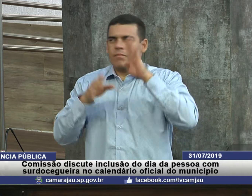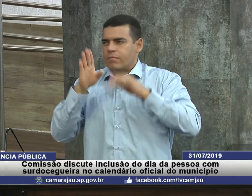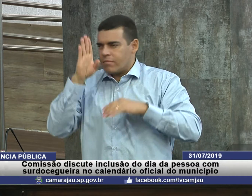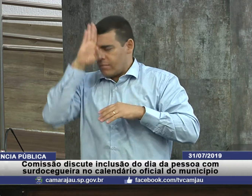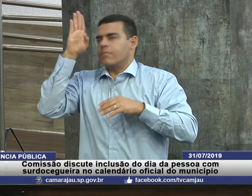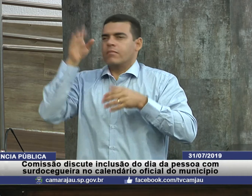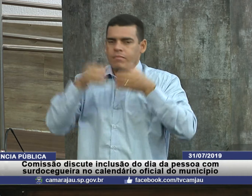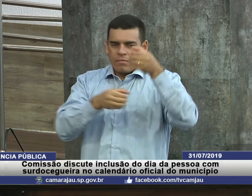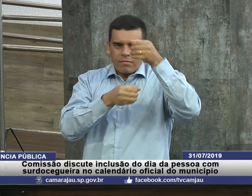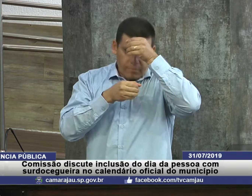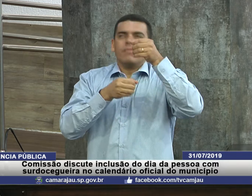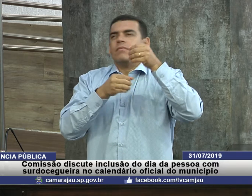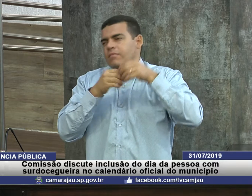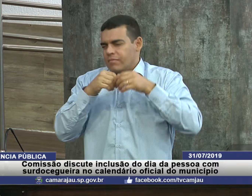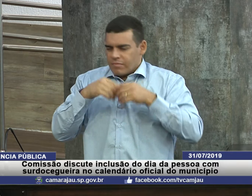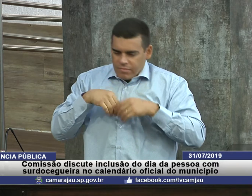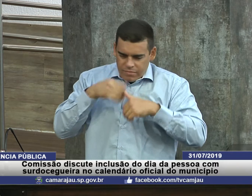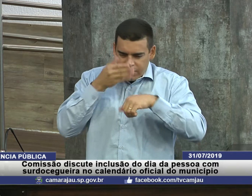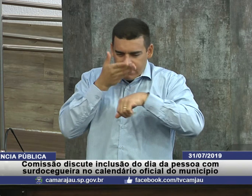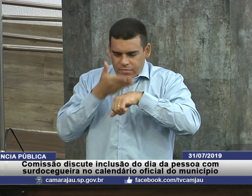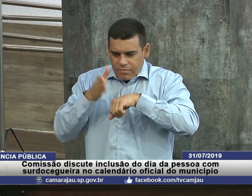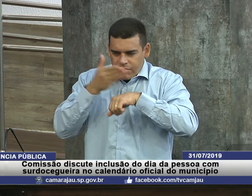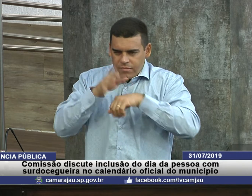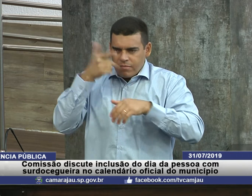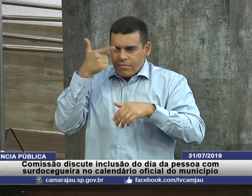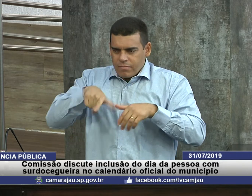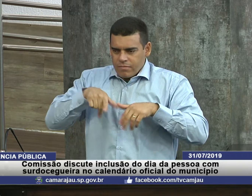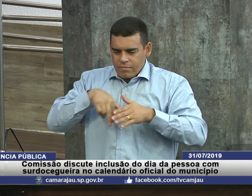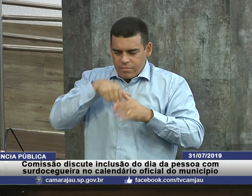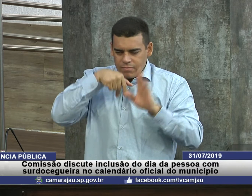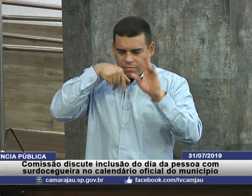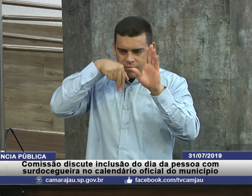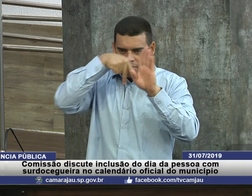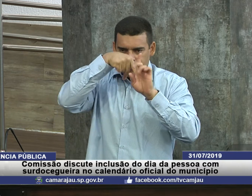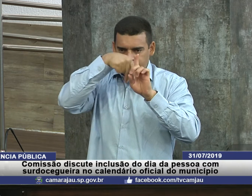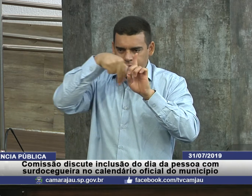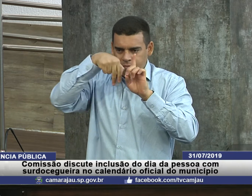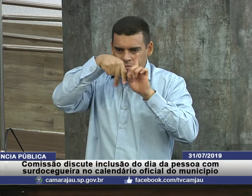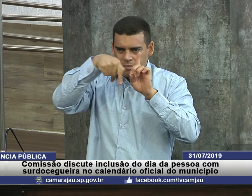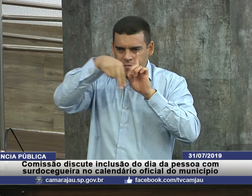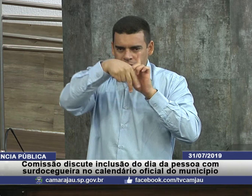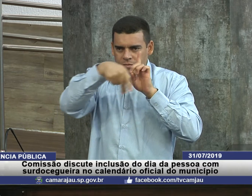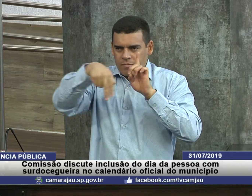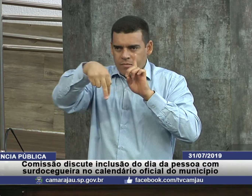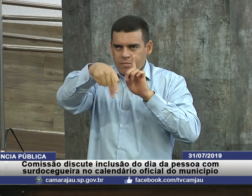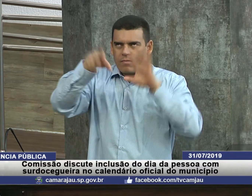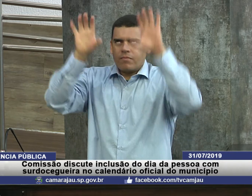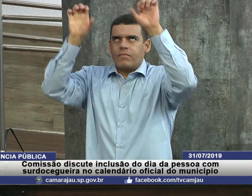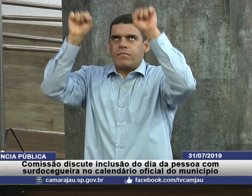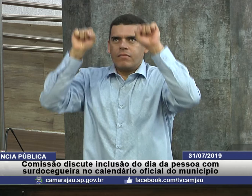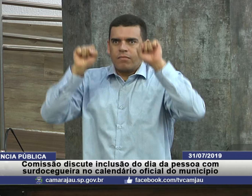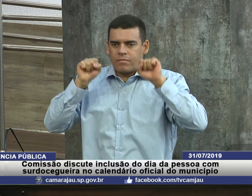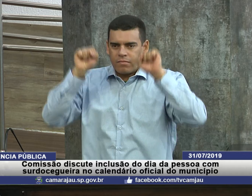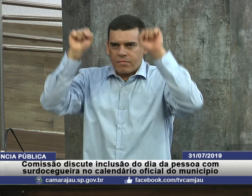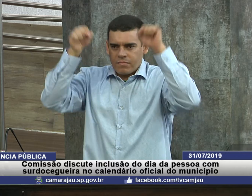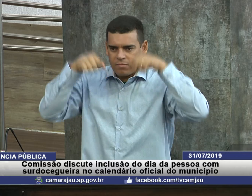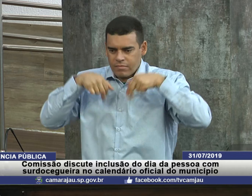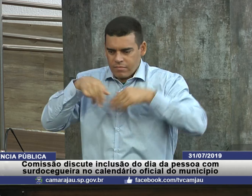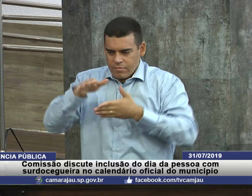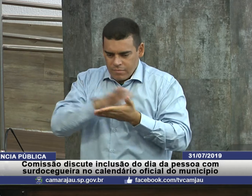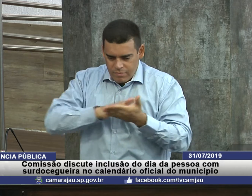mesmo não queriam estar, ou chacoteavam quando eu trombava em alguma coisa por não enxergar, não tinha noção de